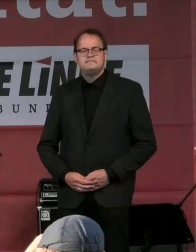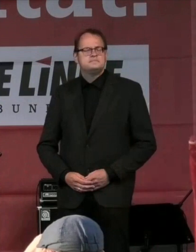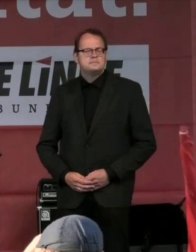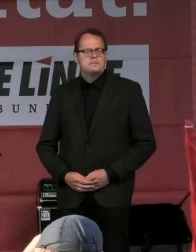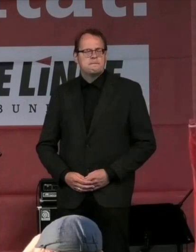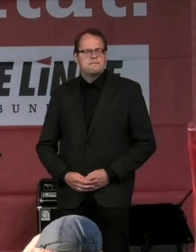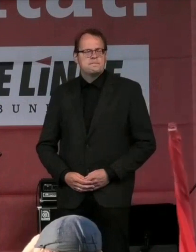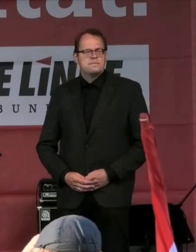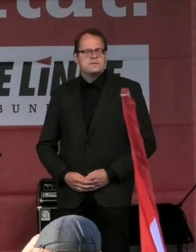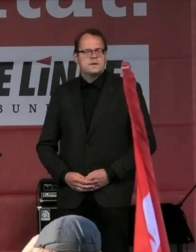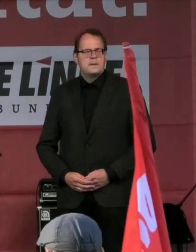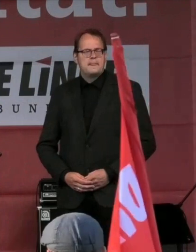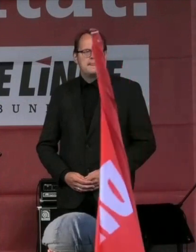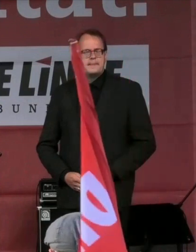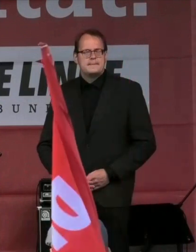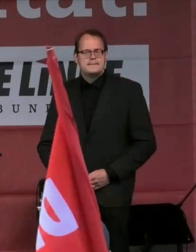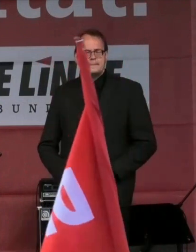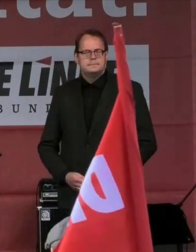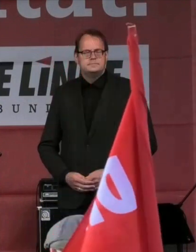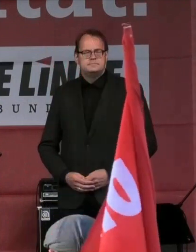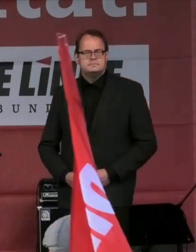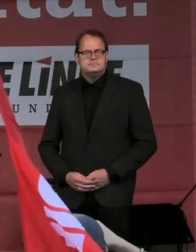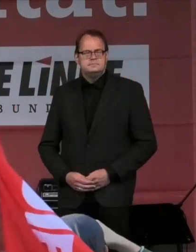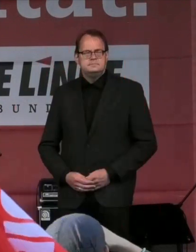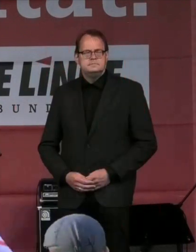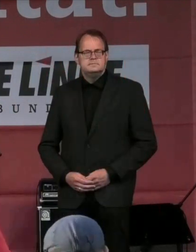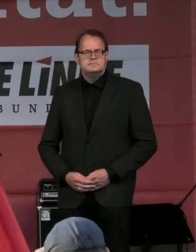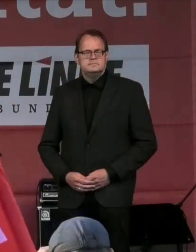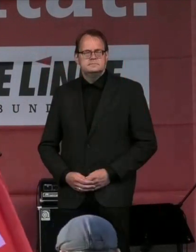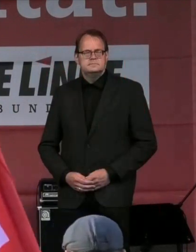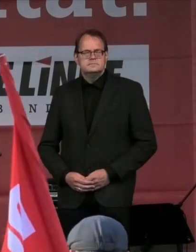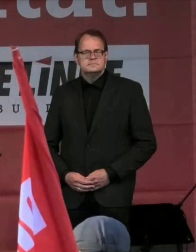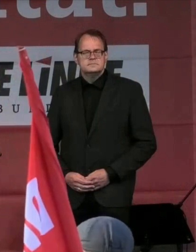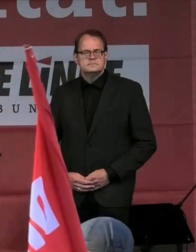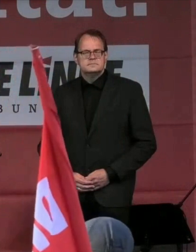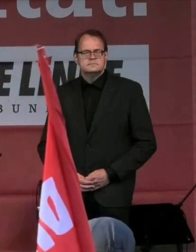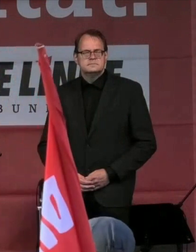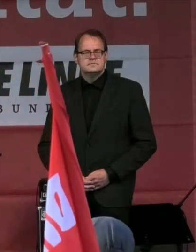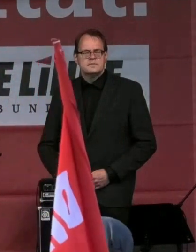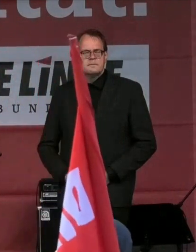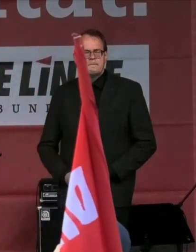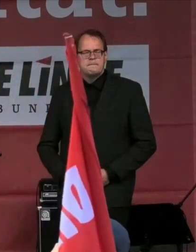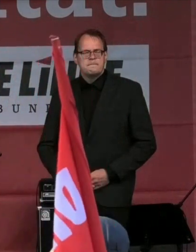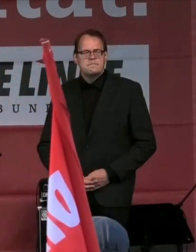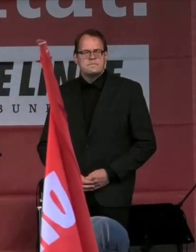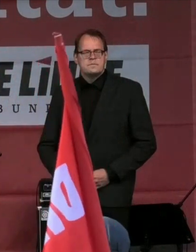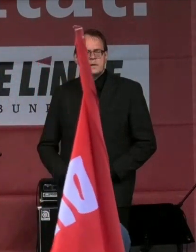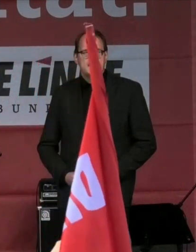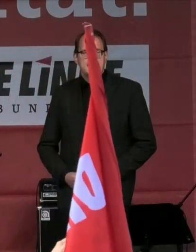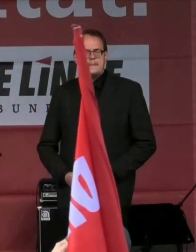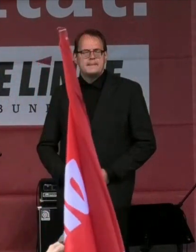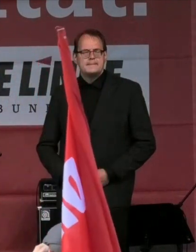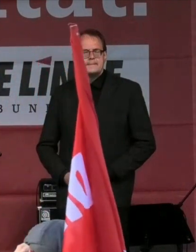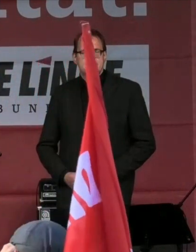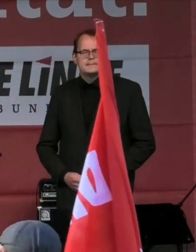darstellt und es wurde noch darauf hingewiesen auf angebliche provokative aktionen